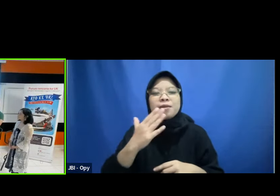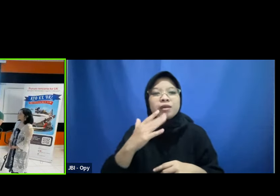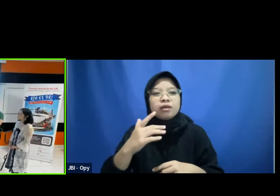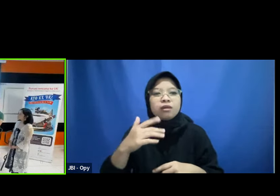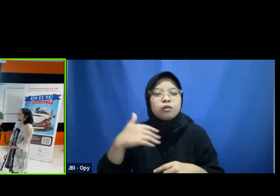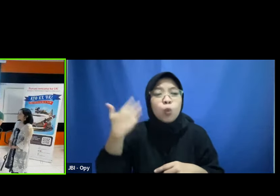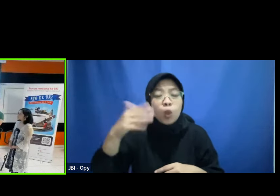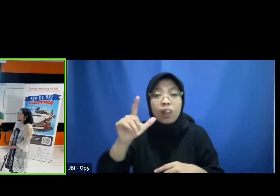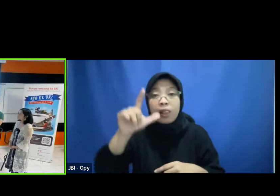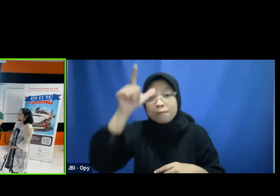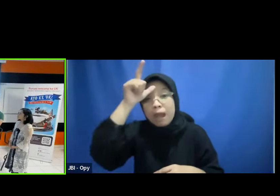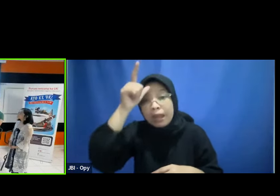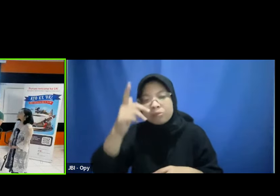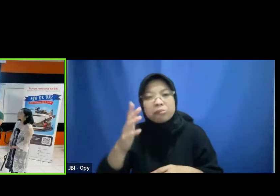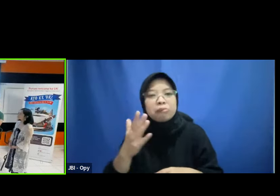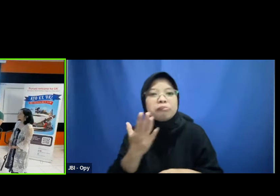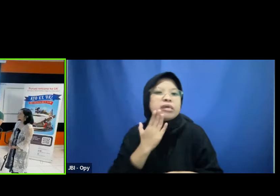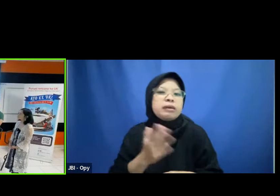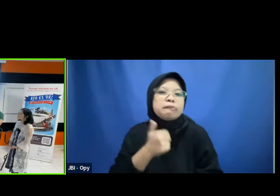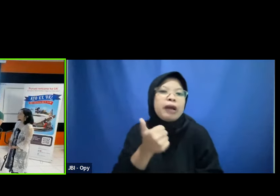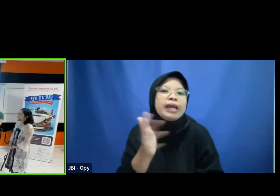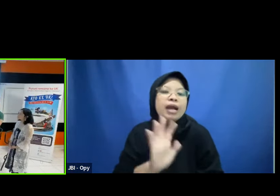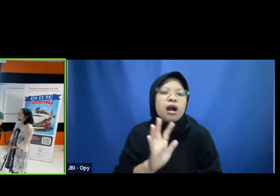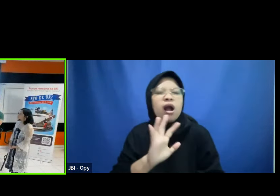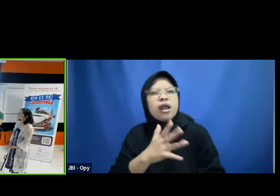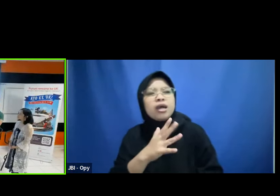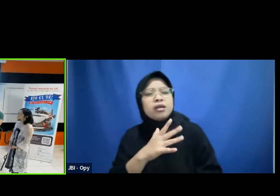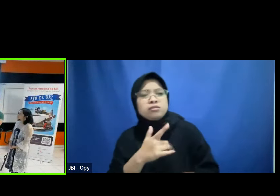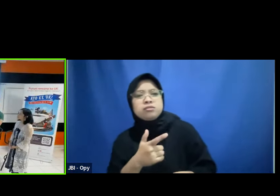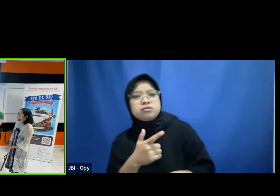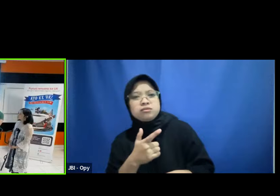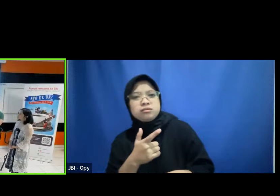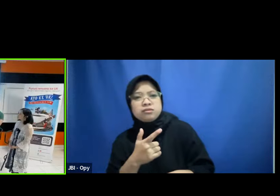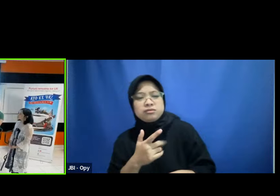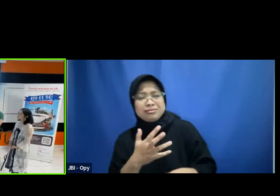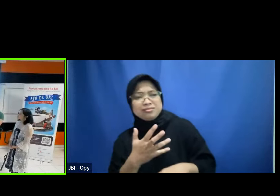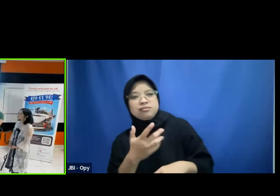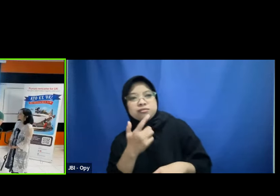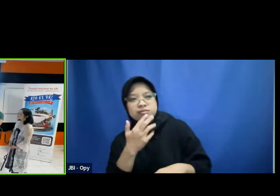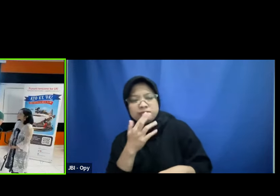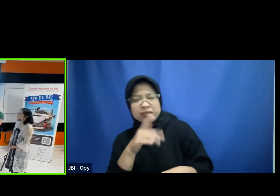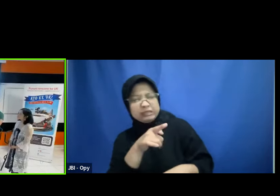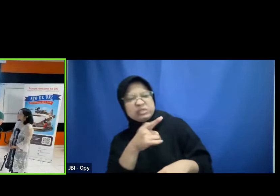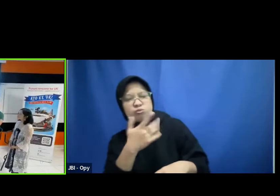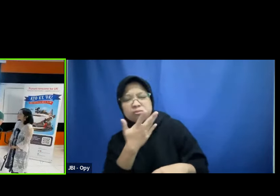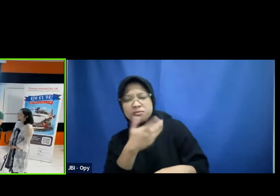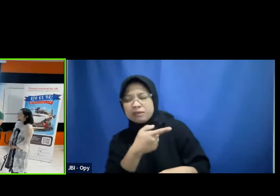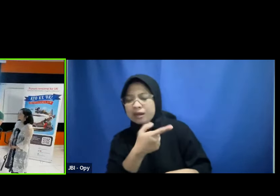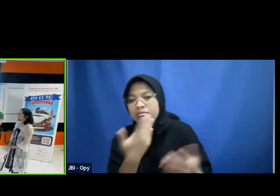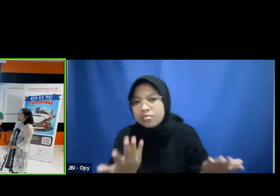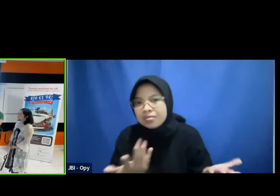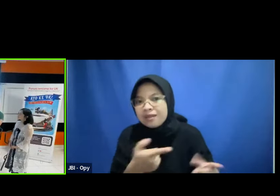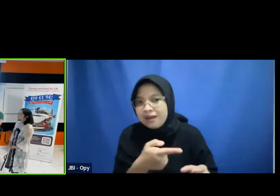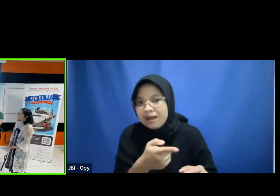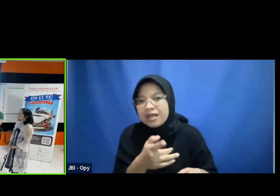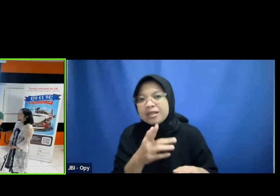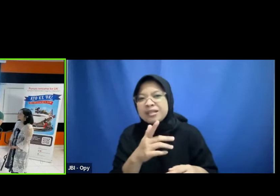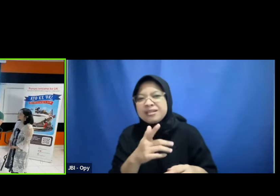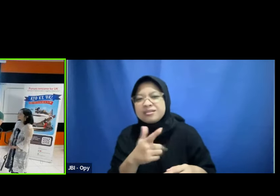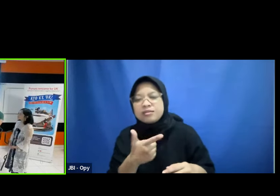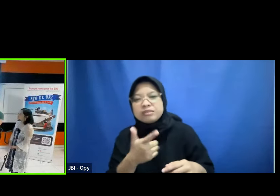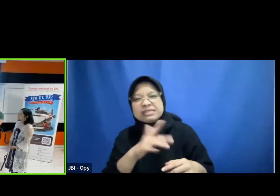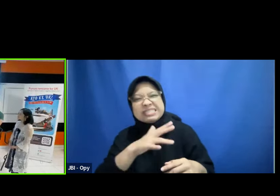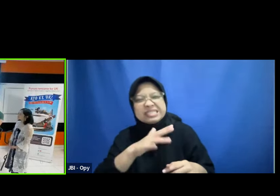Enggak enggak Salu baik gitu ya kadang-kadang kita bilang ini kok terlalu banget sih gitu ya Nah ukuran terlalu banget